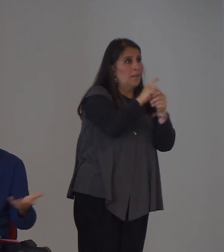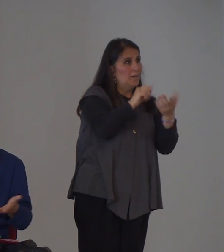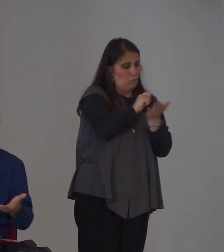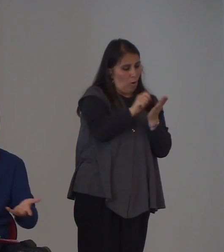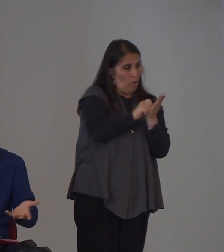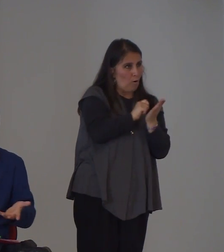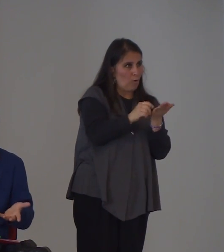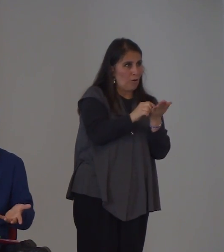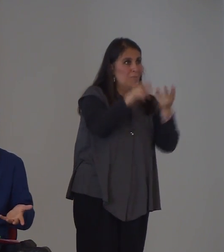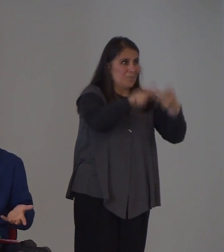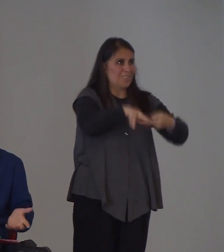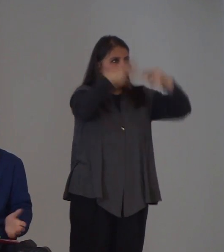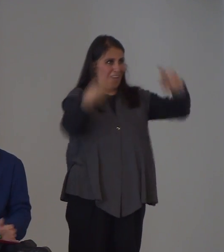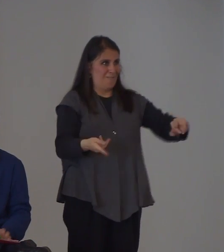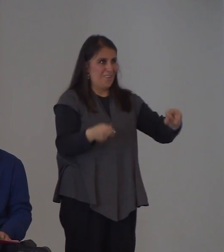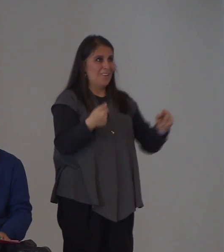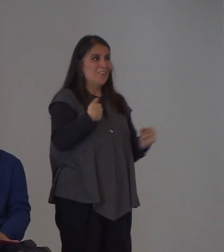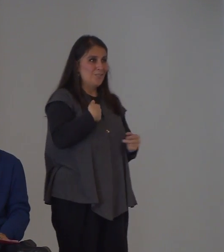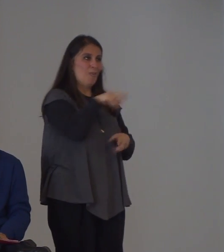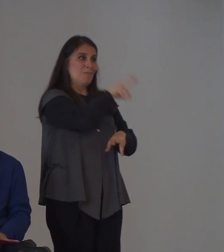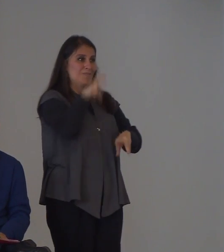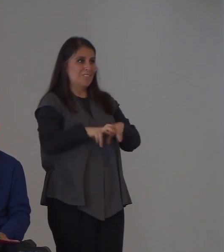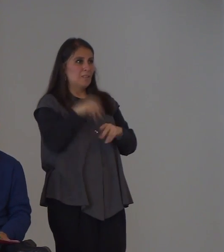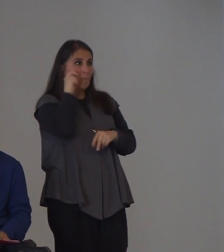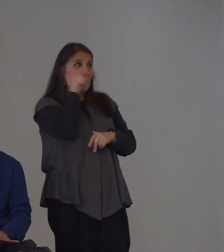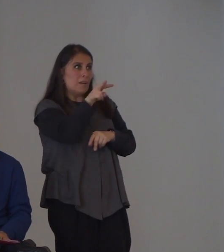una cierta reflexión sobre lo que están haciendo dentro de la escuela.